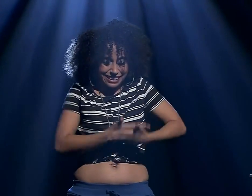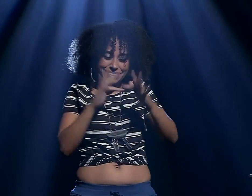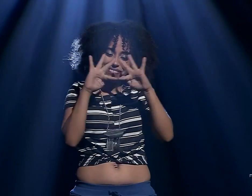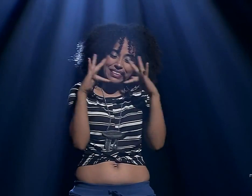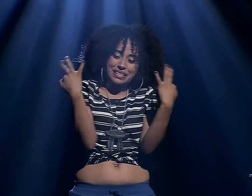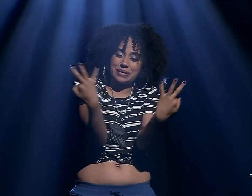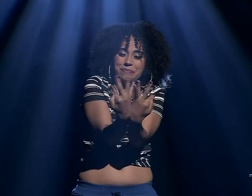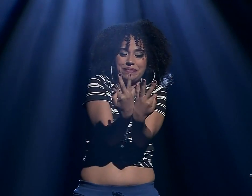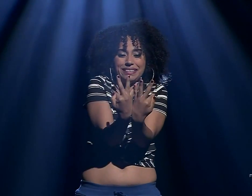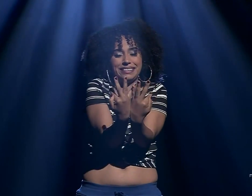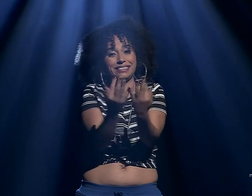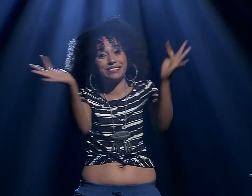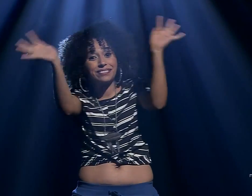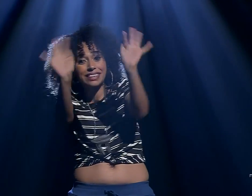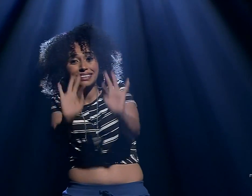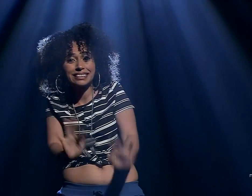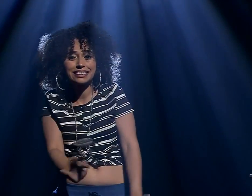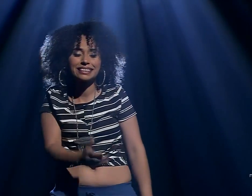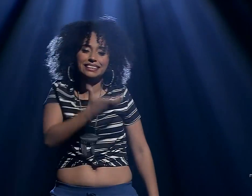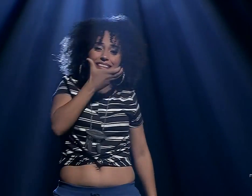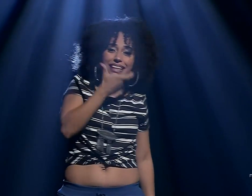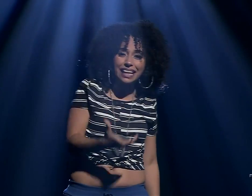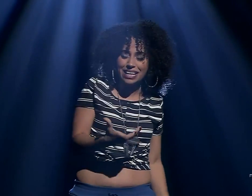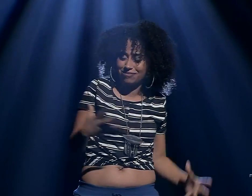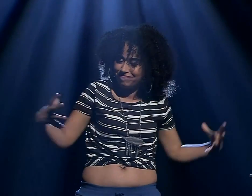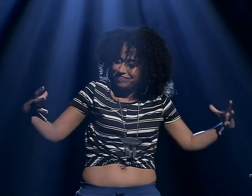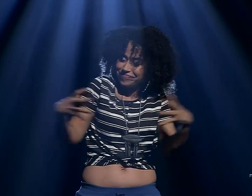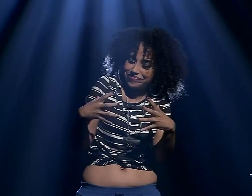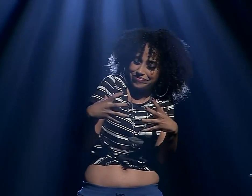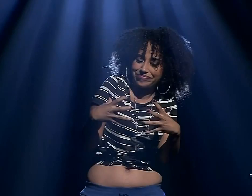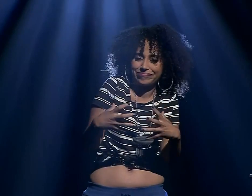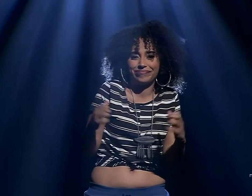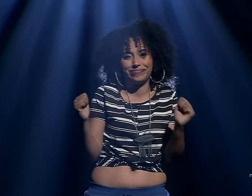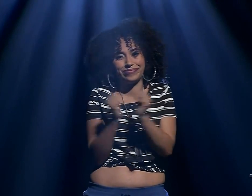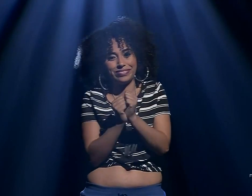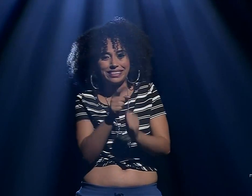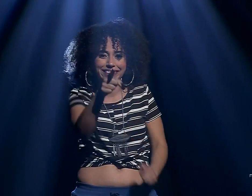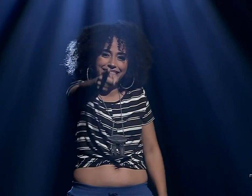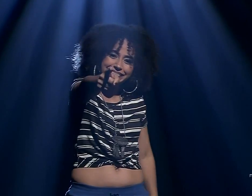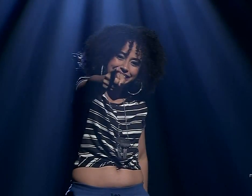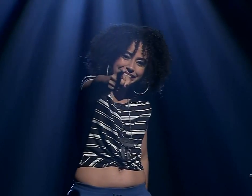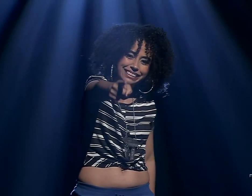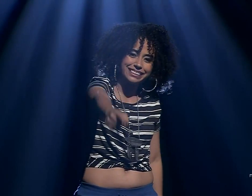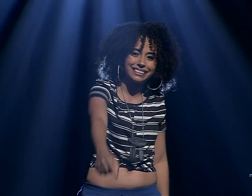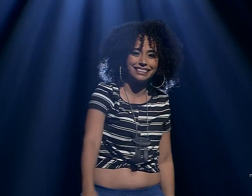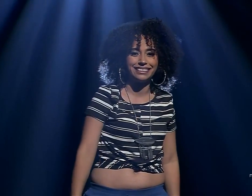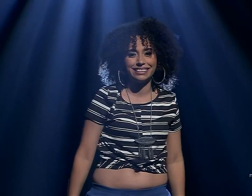crianças felizes famílias felizes Reunidas com o seu Natal